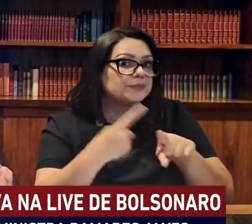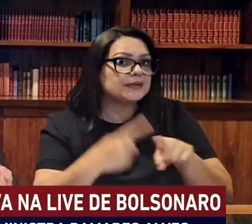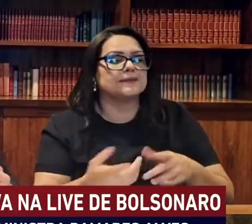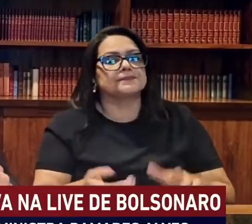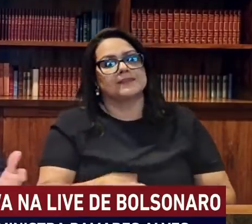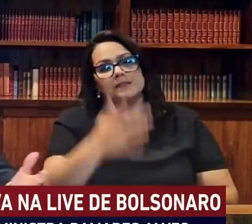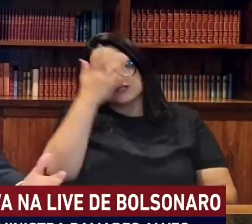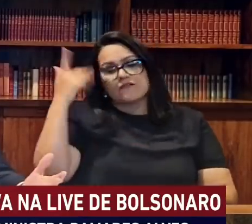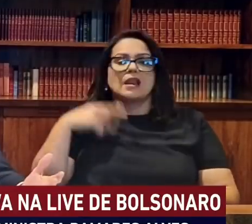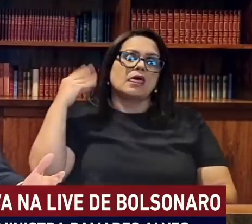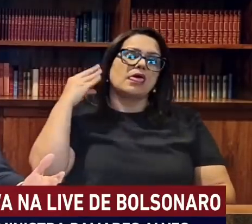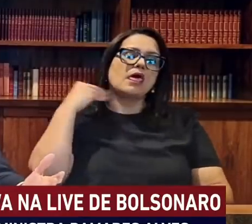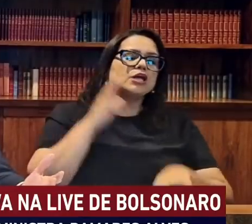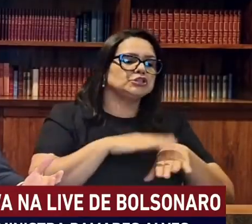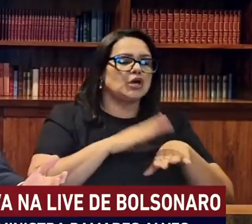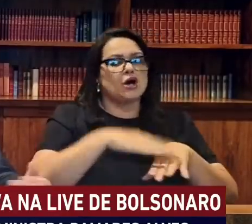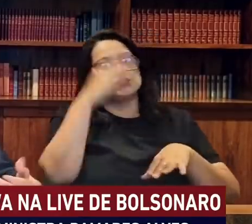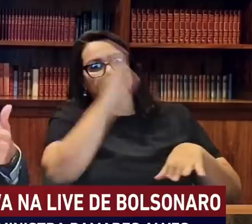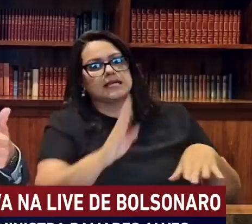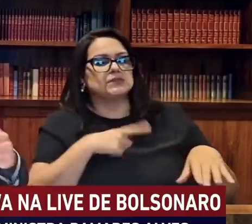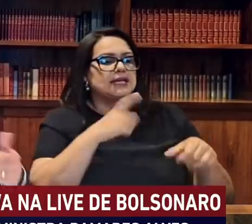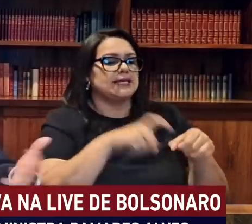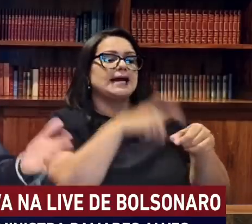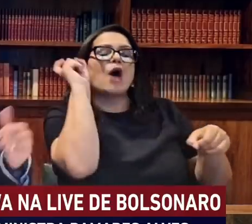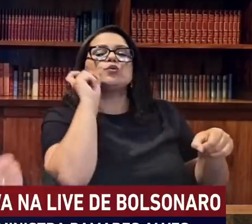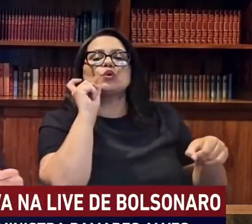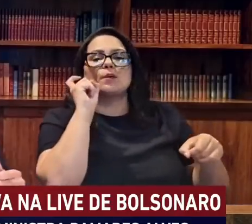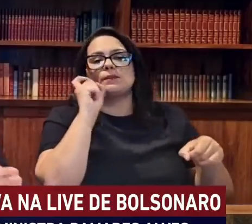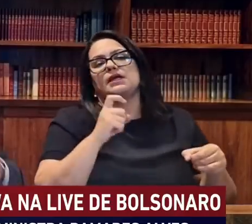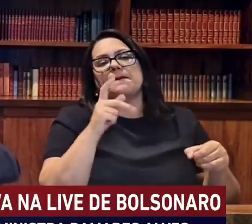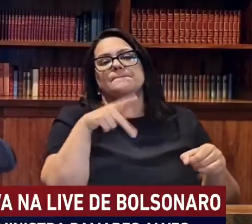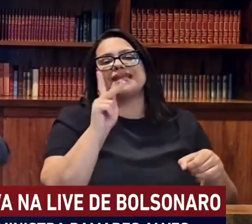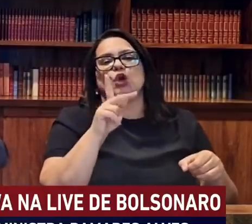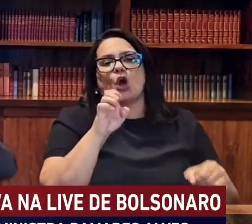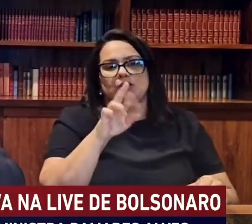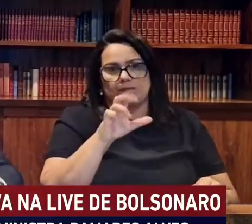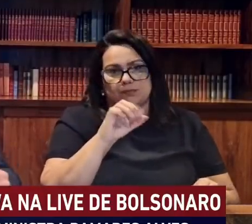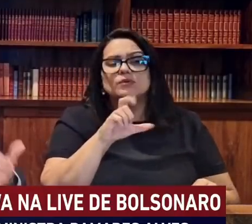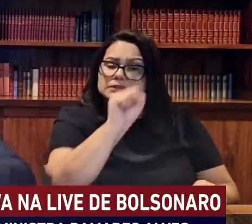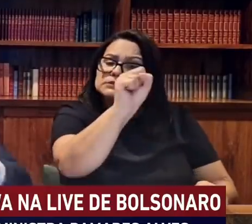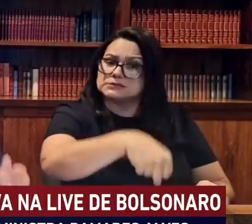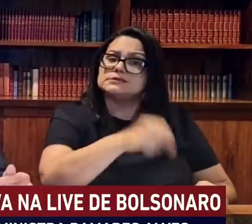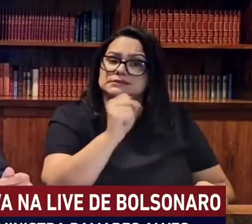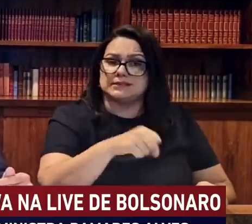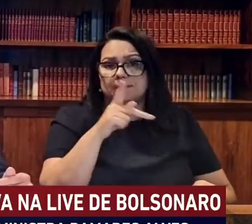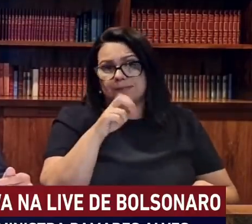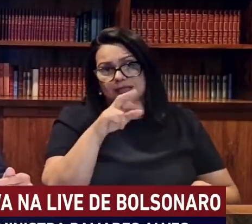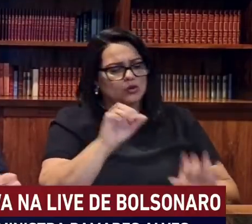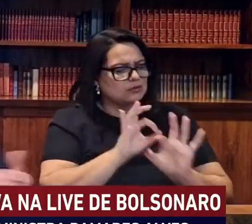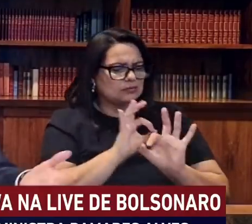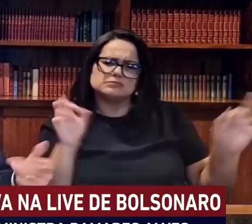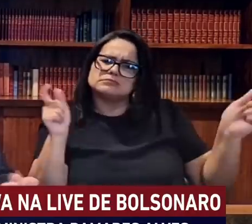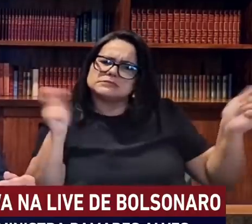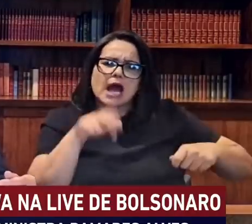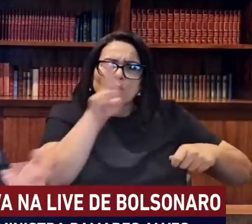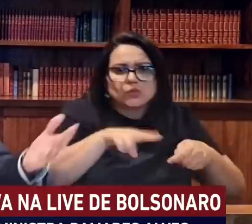pessoal fala, somos autossuficientes em petróleo. Verdade, somos autossuficientes. O que nós traímos aqui é o suficiente para o nosso consumo interno